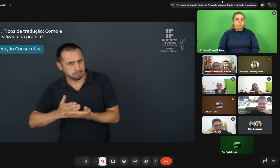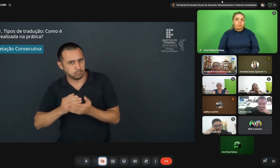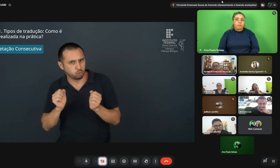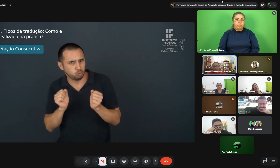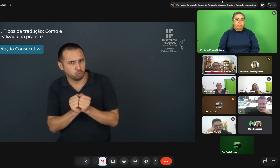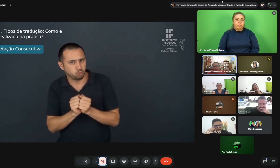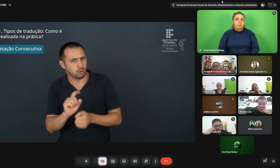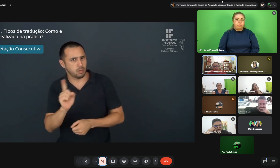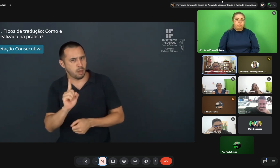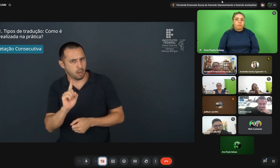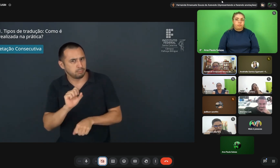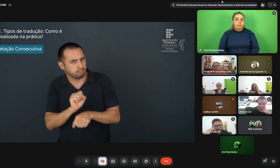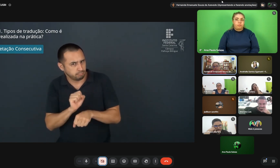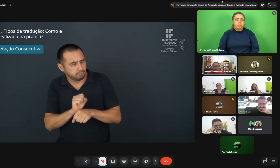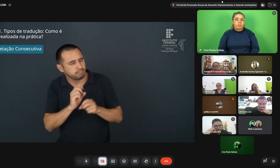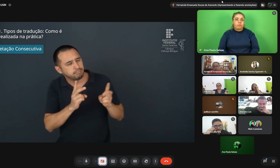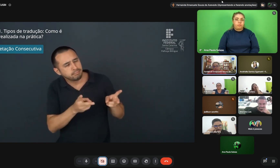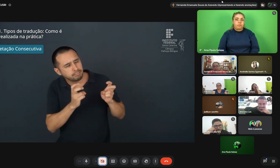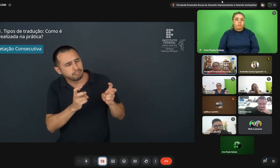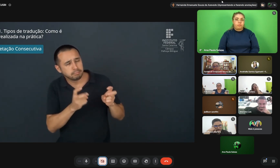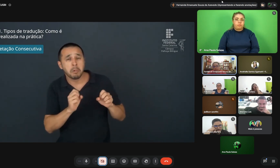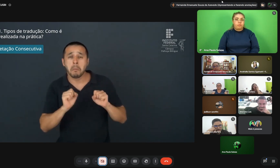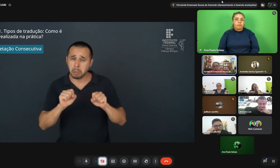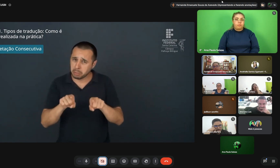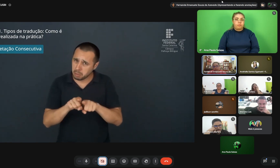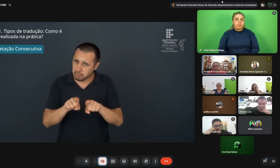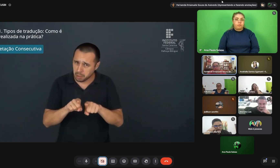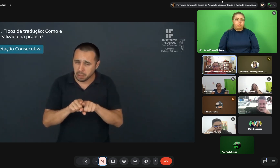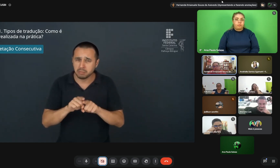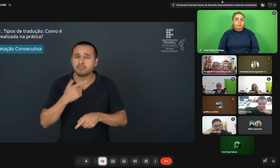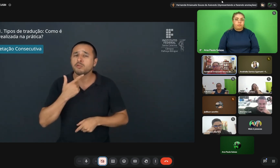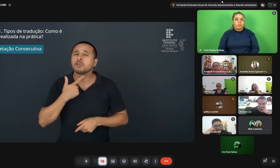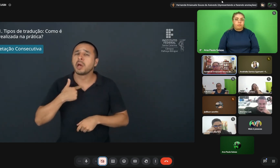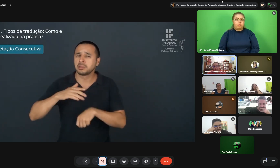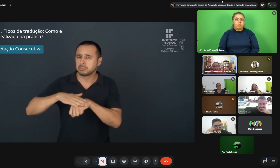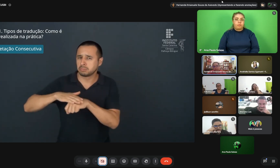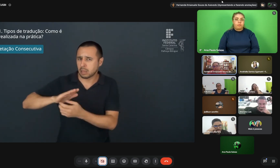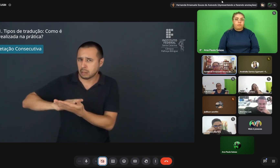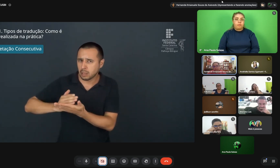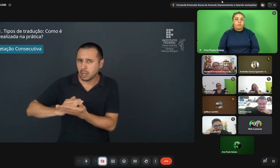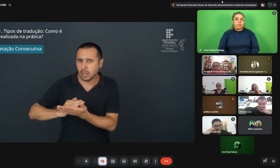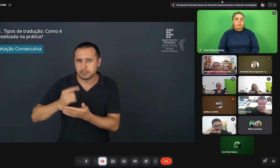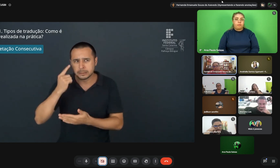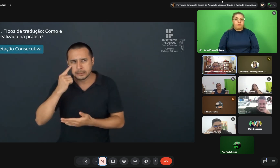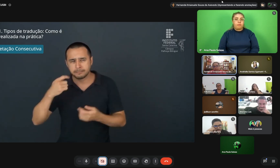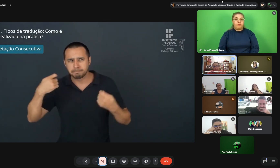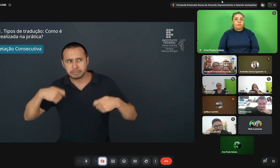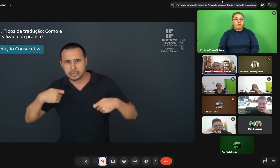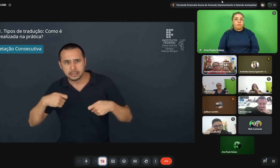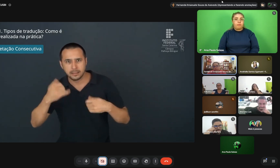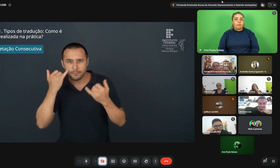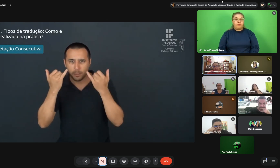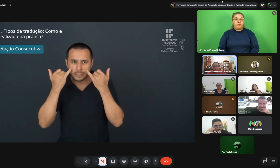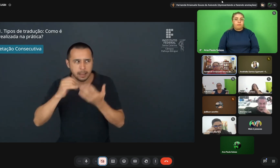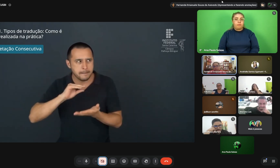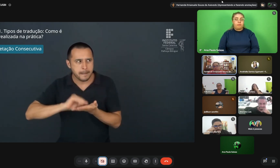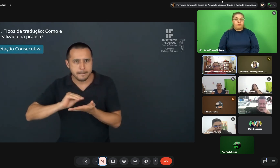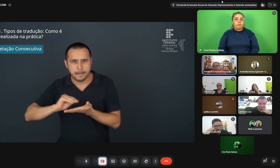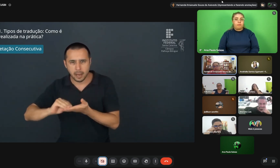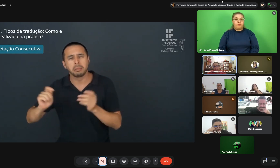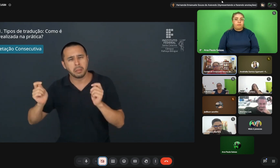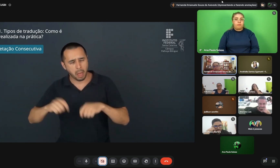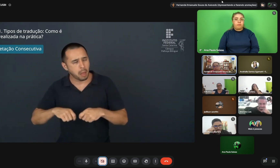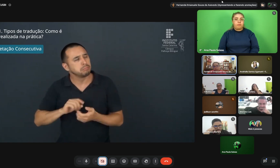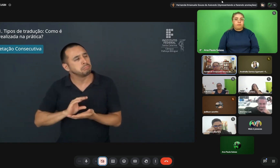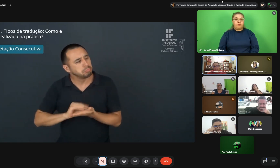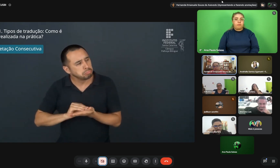conteúdo, ele espera um tempo, não é junto, não é ao mesmo tempo, não. Ele pode também, o intérprete precisa de